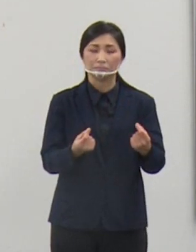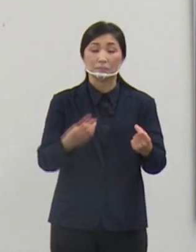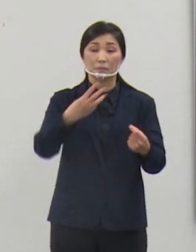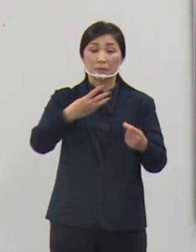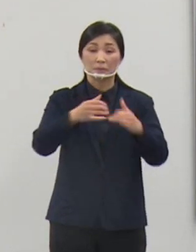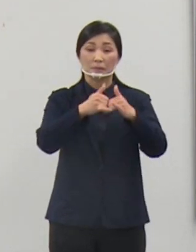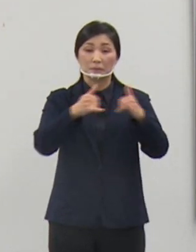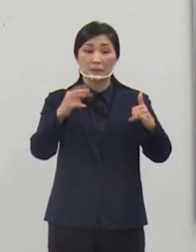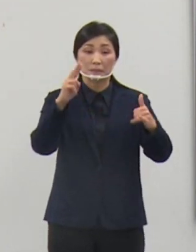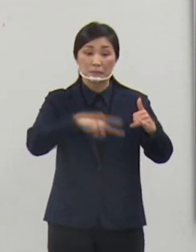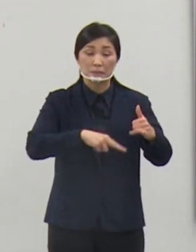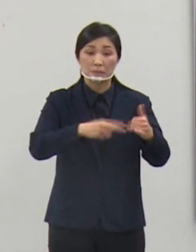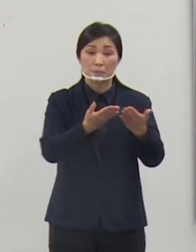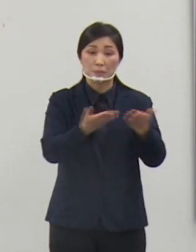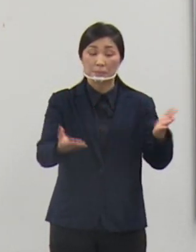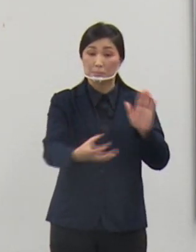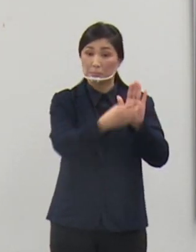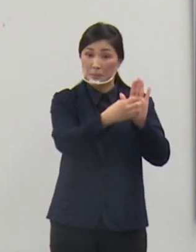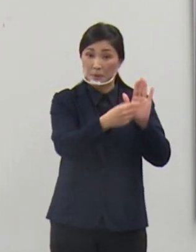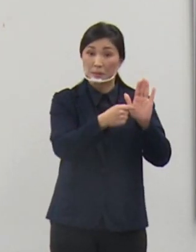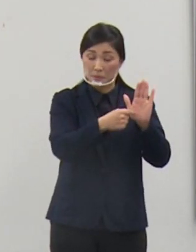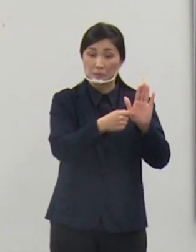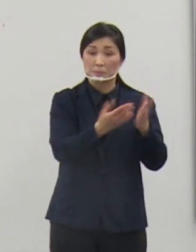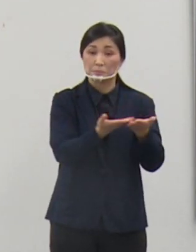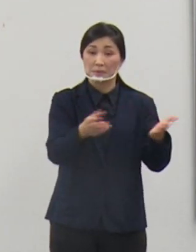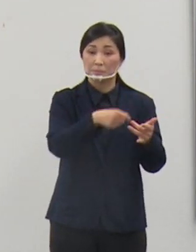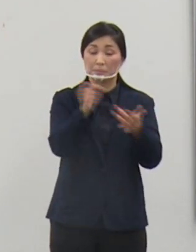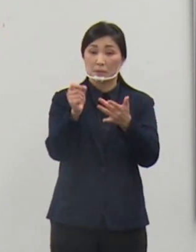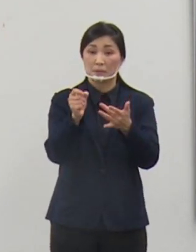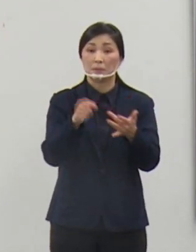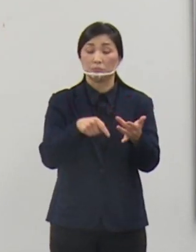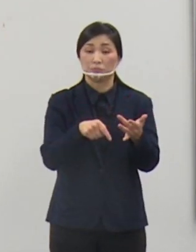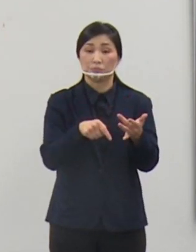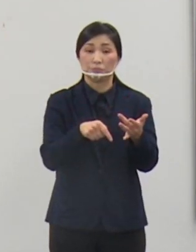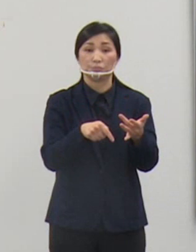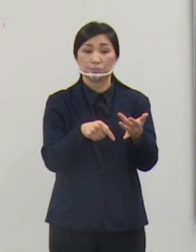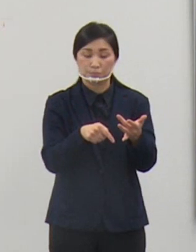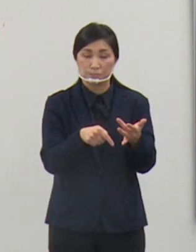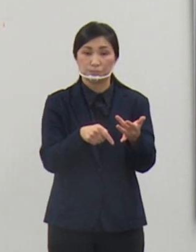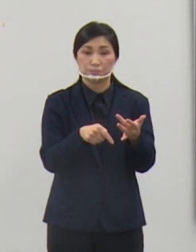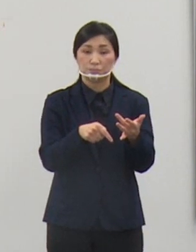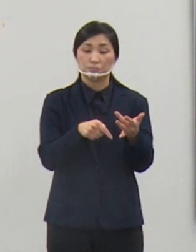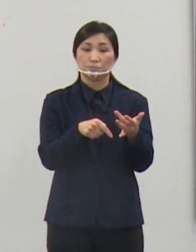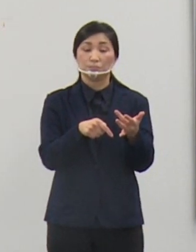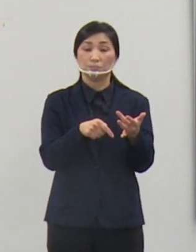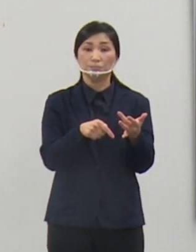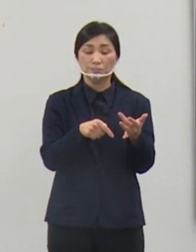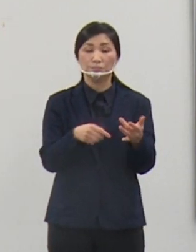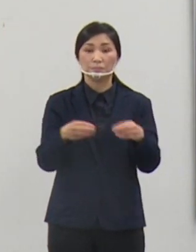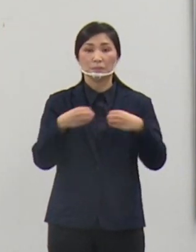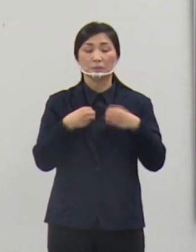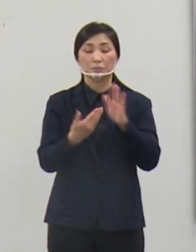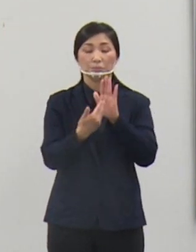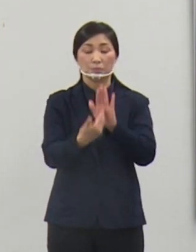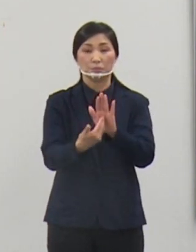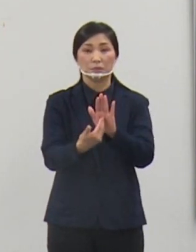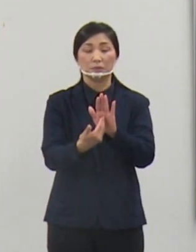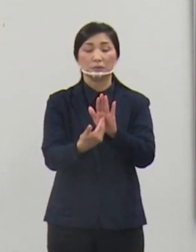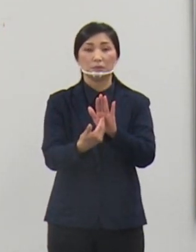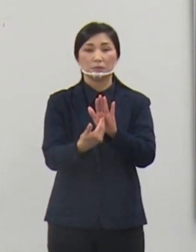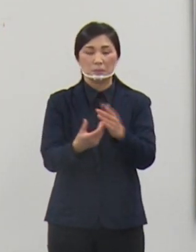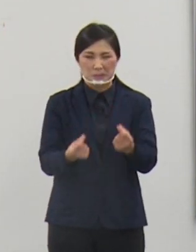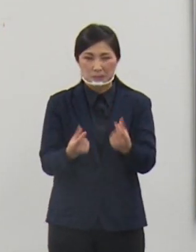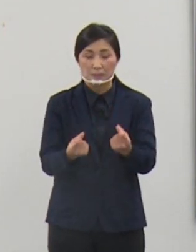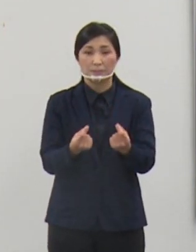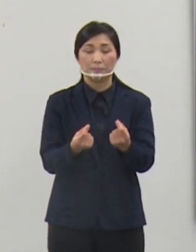認証店などのお店を選んで、引き続きマスク会食等の感染防止対策の徹底、お店のそ